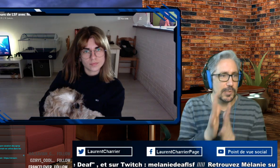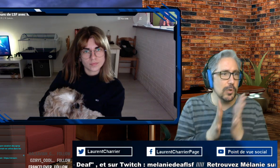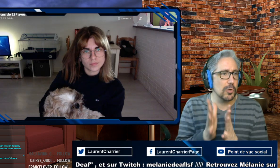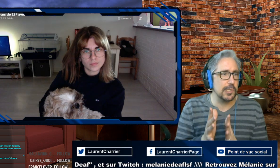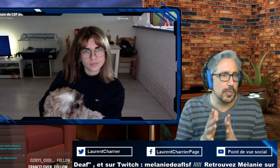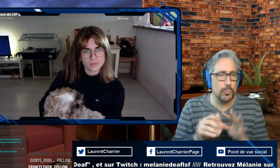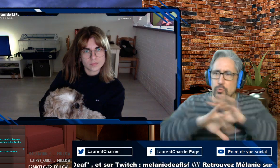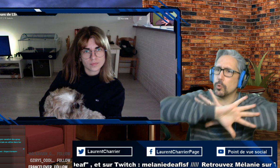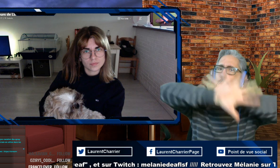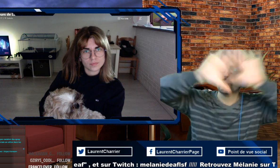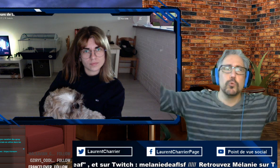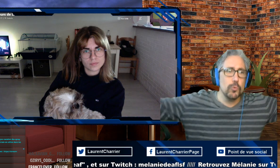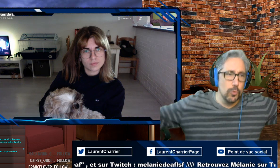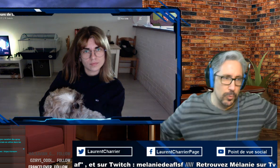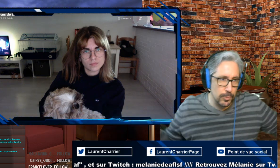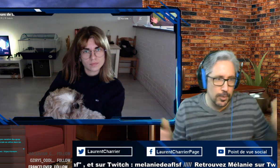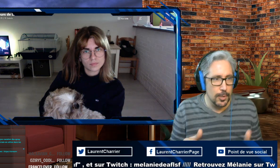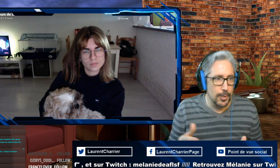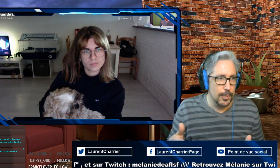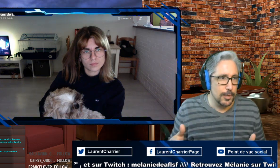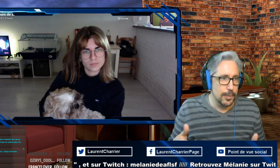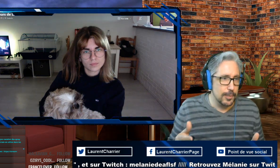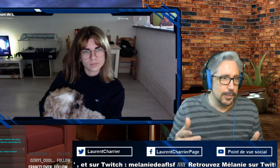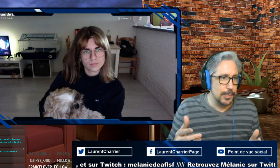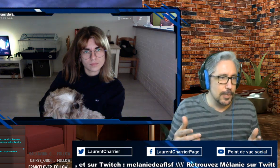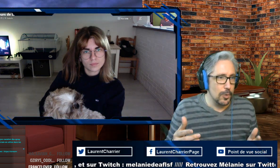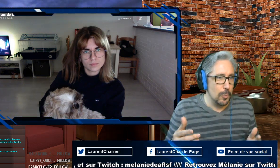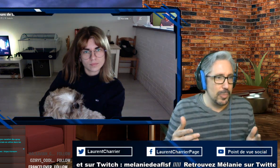c'est qui choisit le signe pour tout le monde?